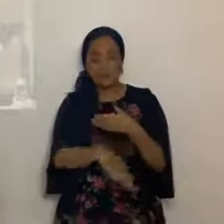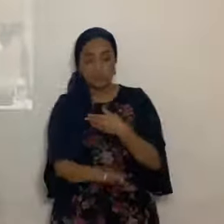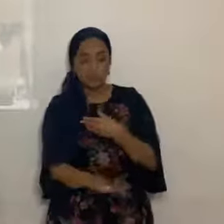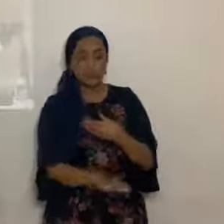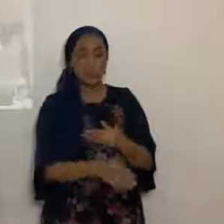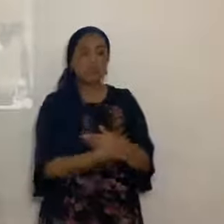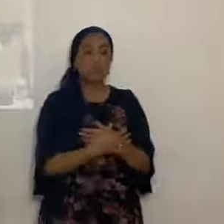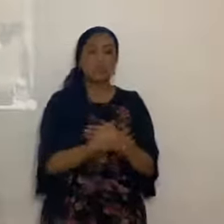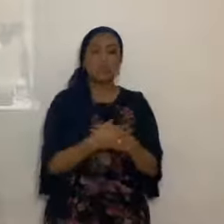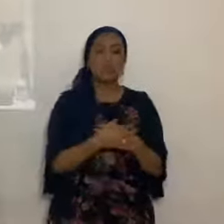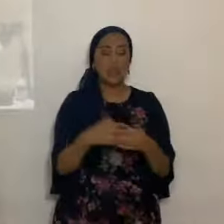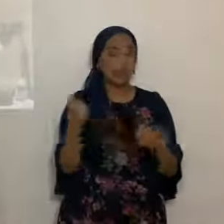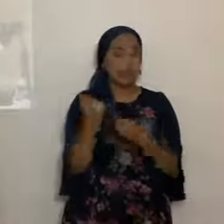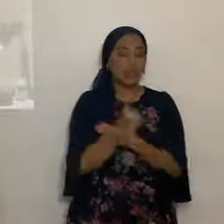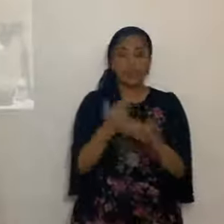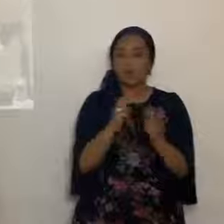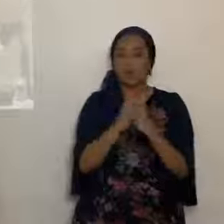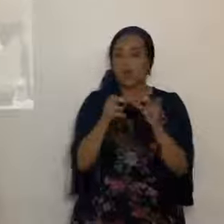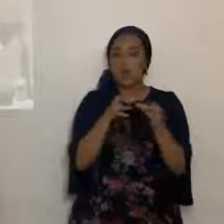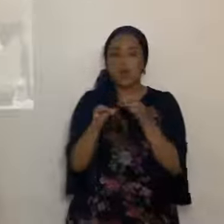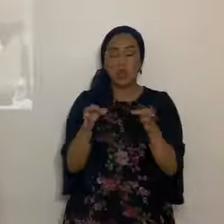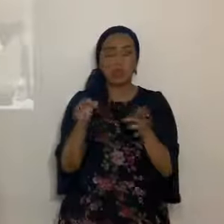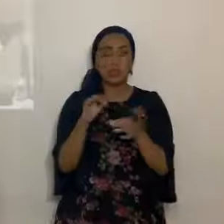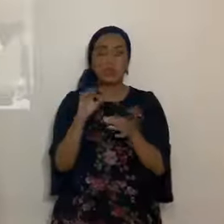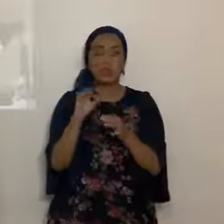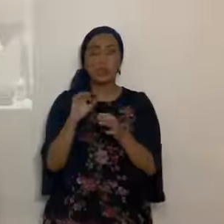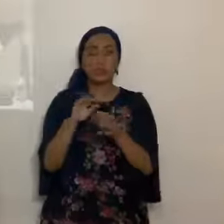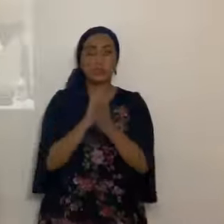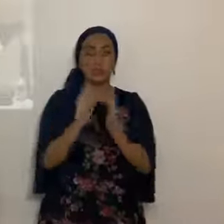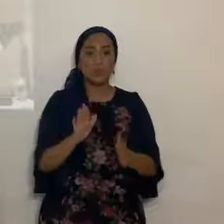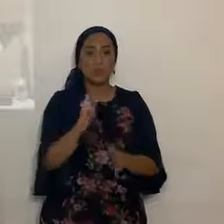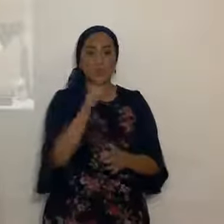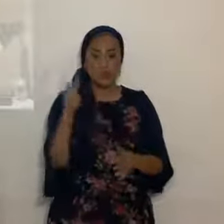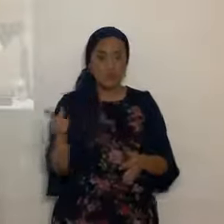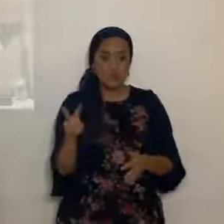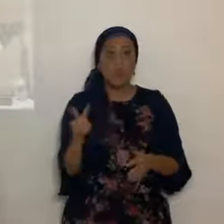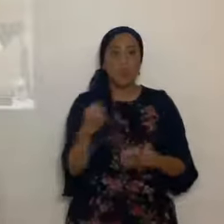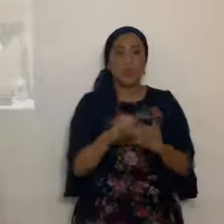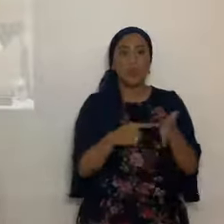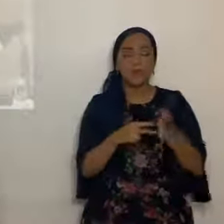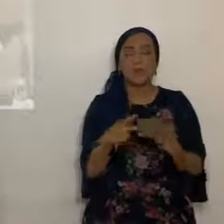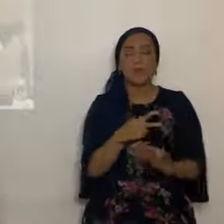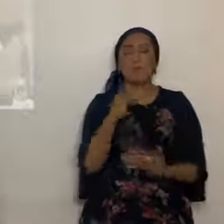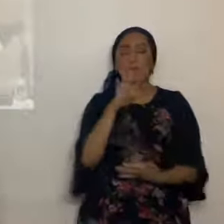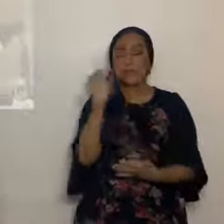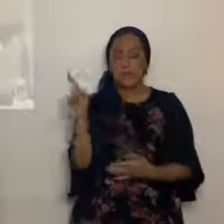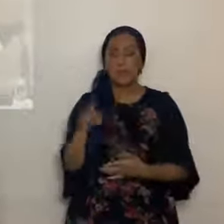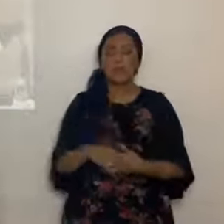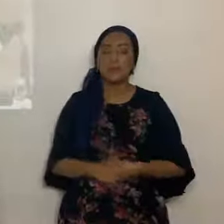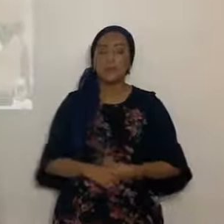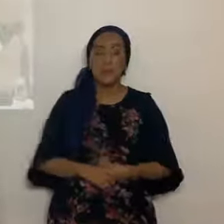mi madre. Y ahí está todo explicado ya en este mismo canal Salmo 132, lo que es el Salmo 51.